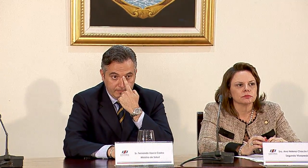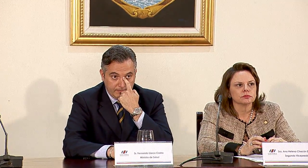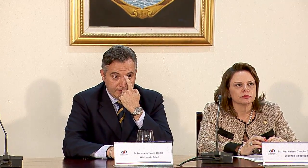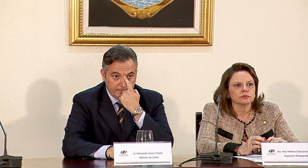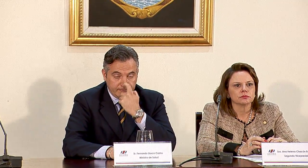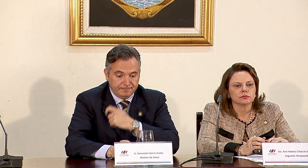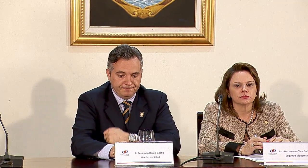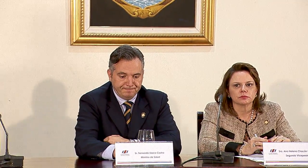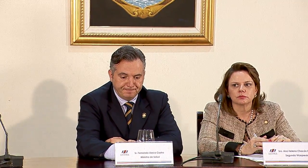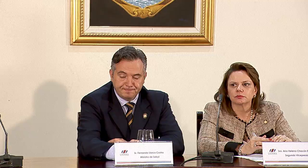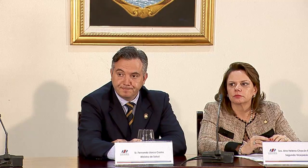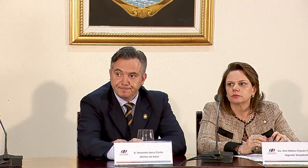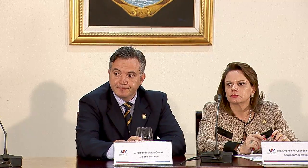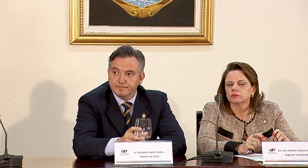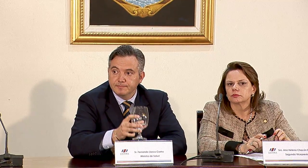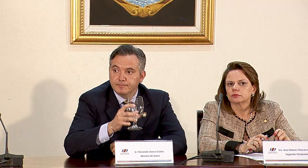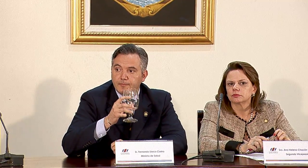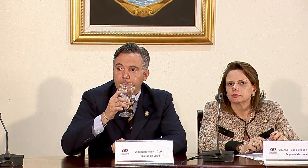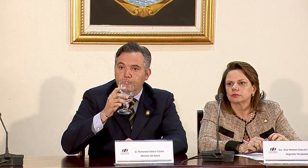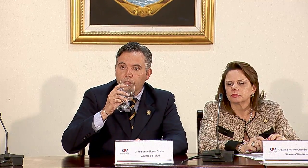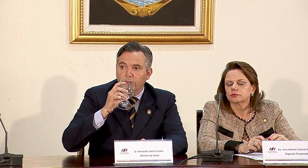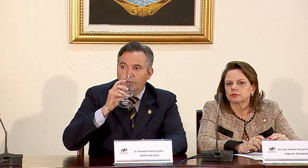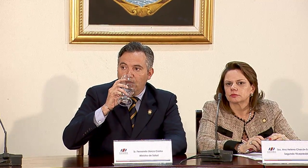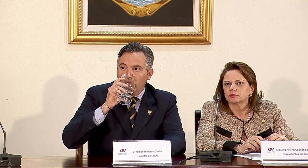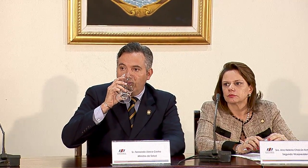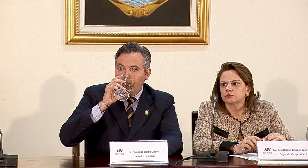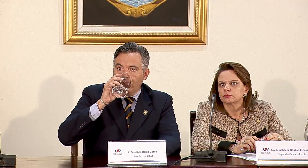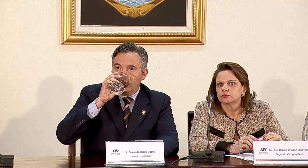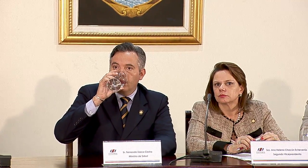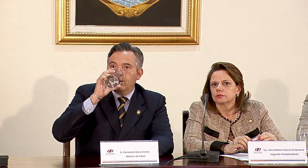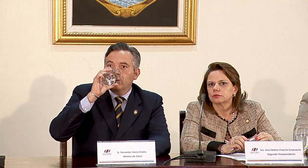doña Carmen y Andrés Martínez para finalizar